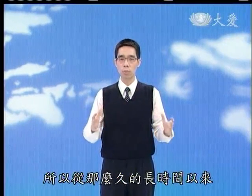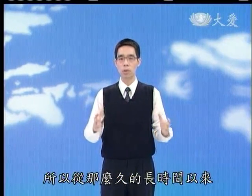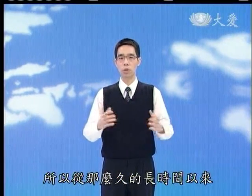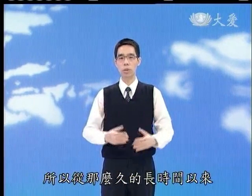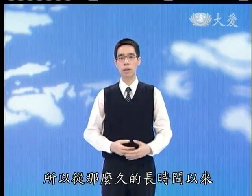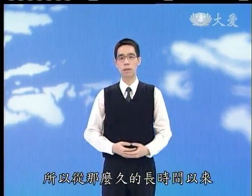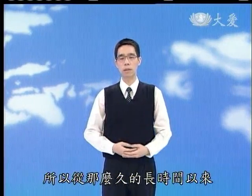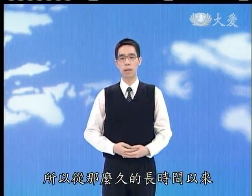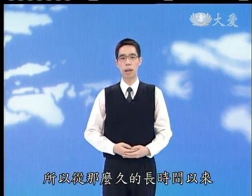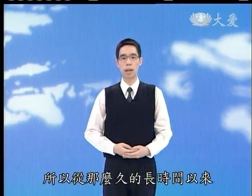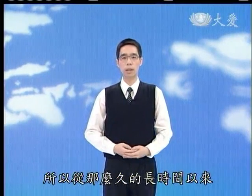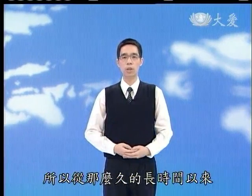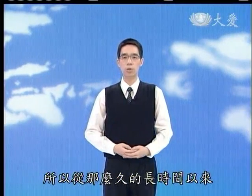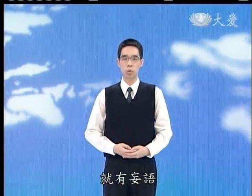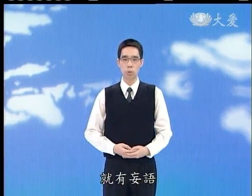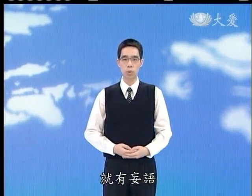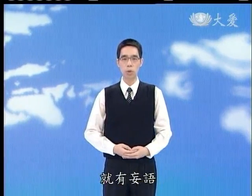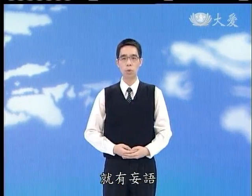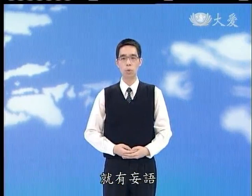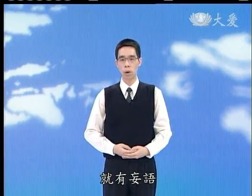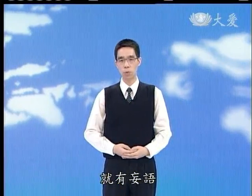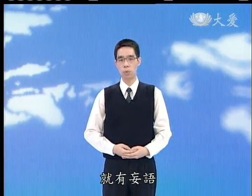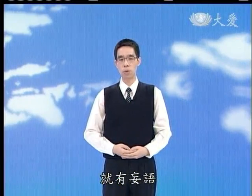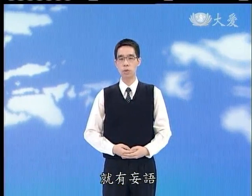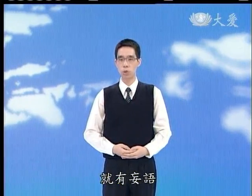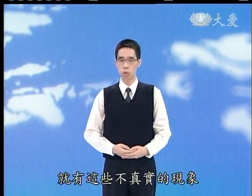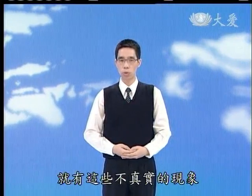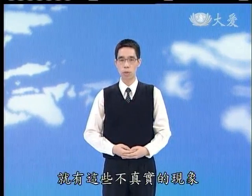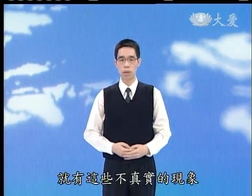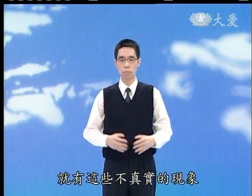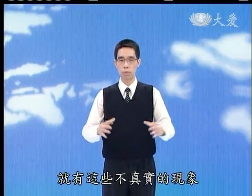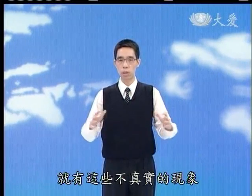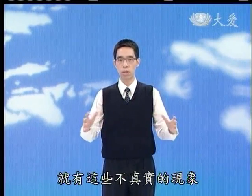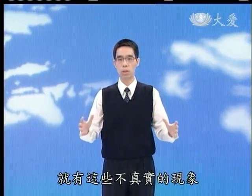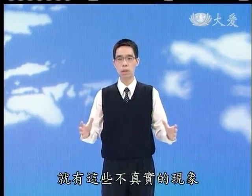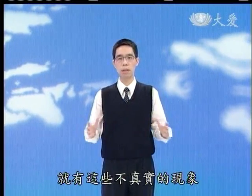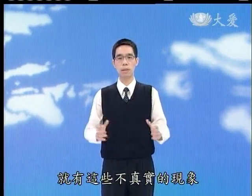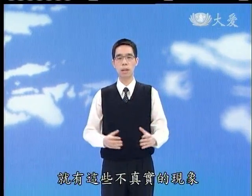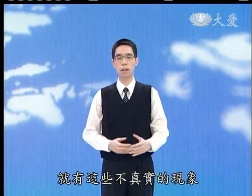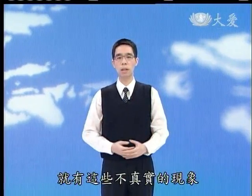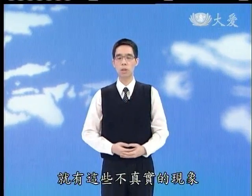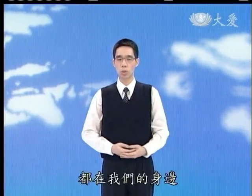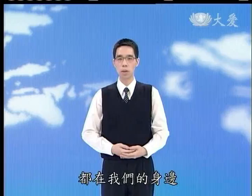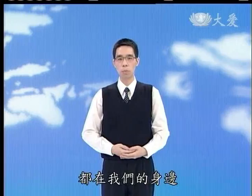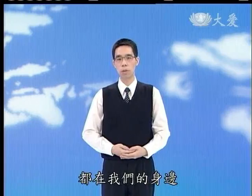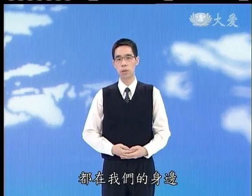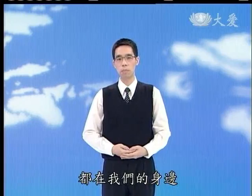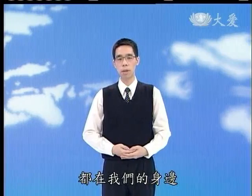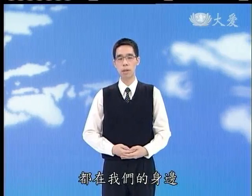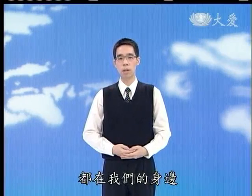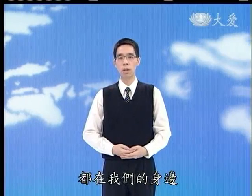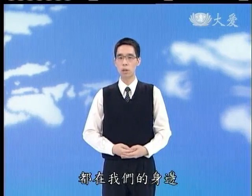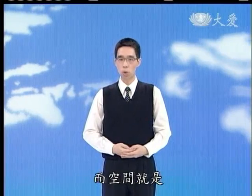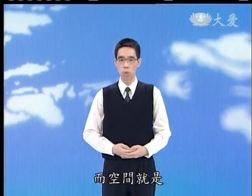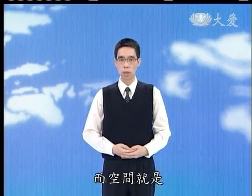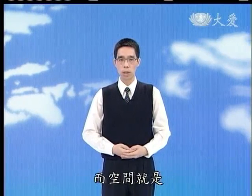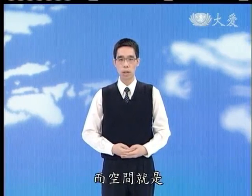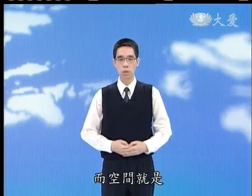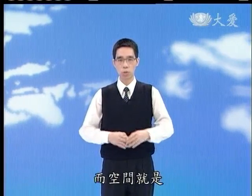那么久的长时间以来，就有妄语，就有这些不真实的现象都在我们的身边，而空间就